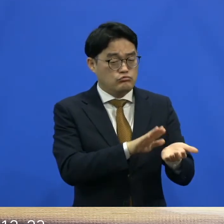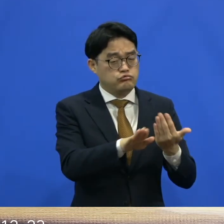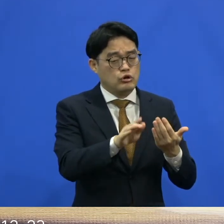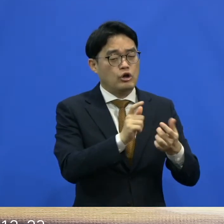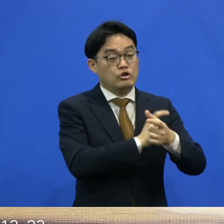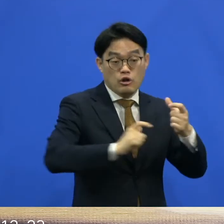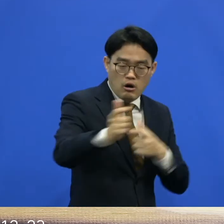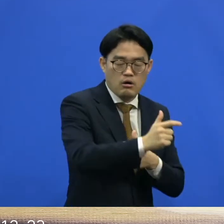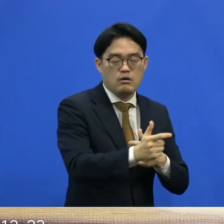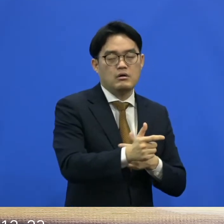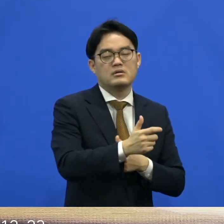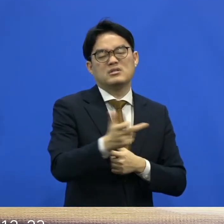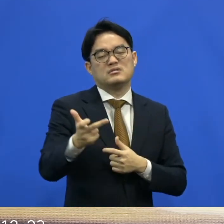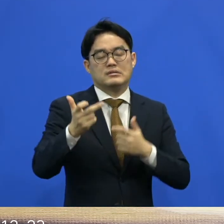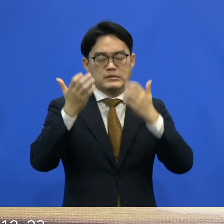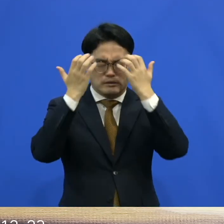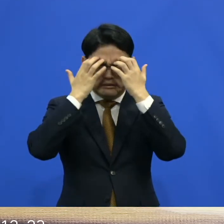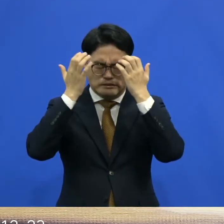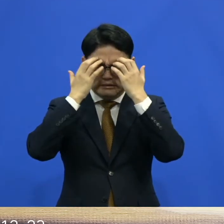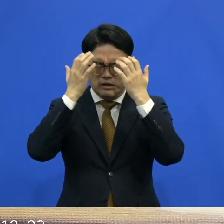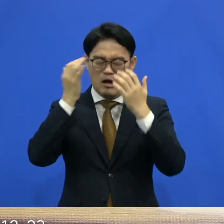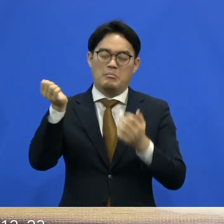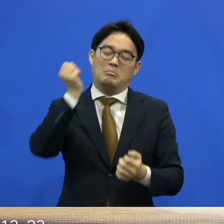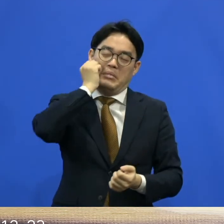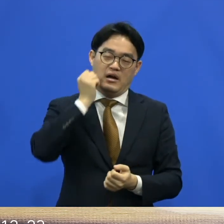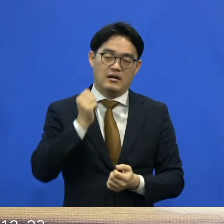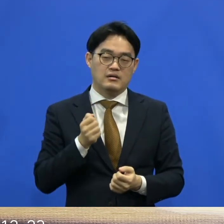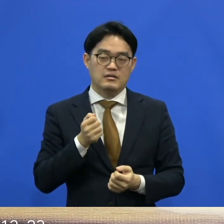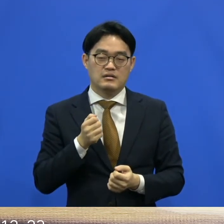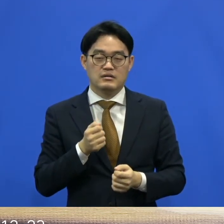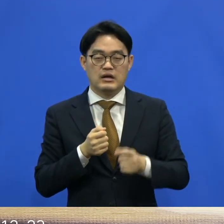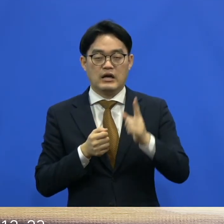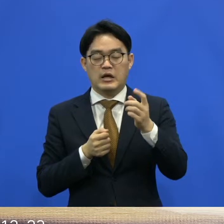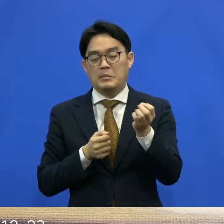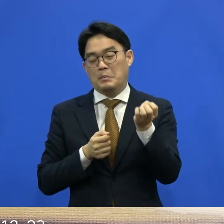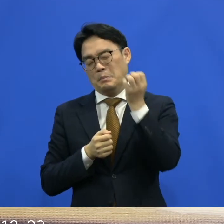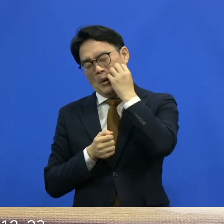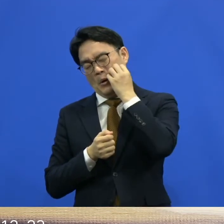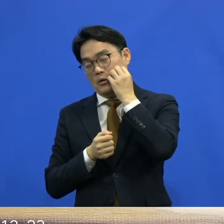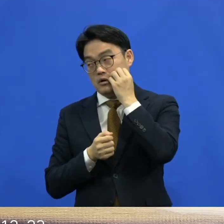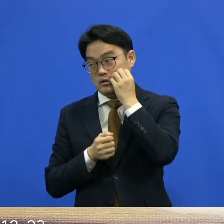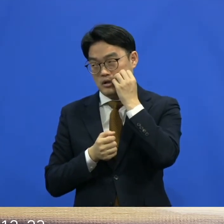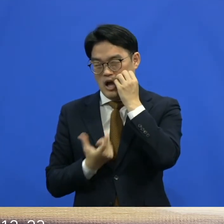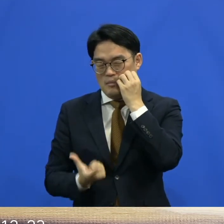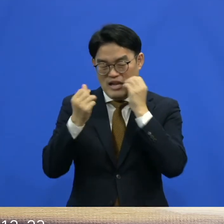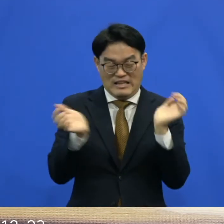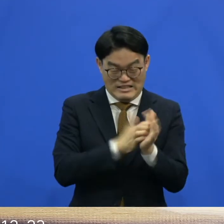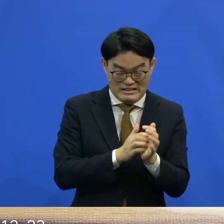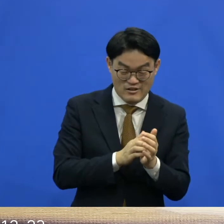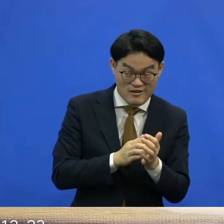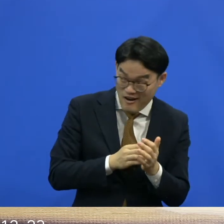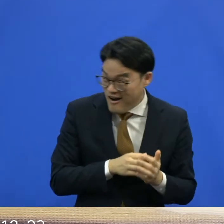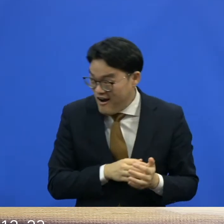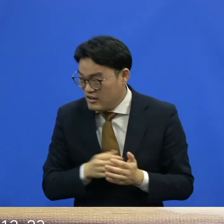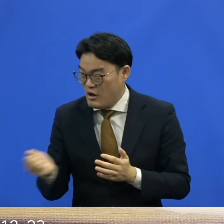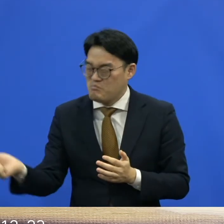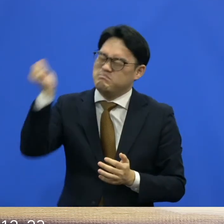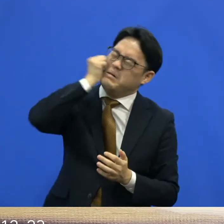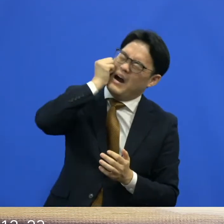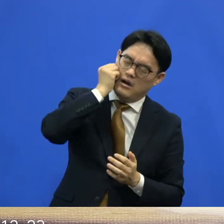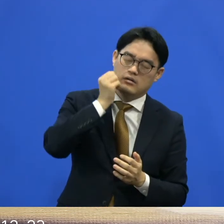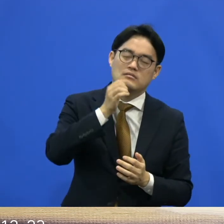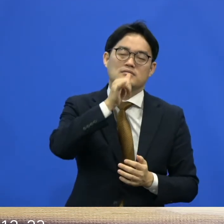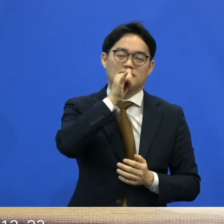당장의 고통을 피하려고 하다가 더 큰 낭패를 당합니다. 여러분, 시간의 통제권을 우리가 주려고 하면 사고가 납니다.